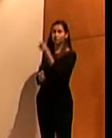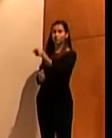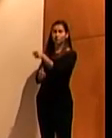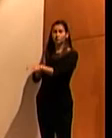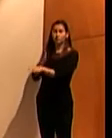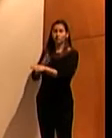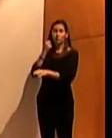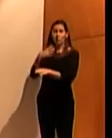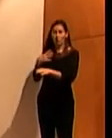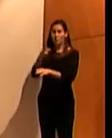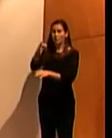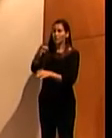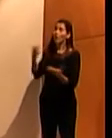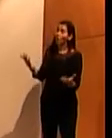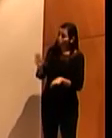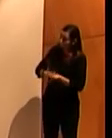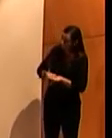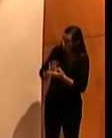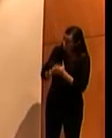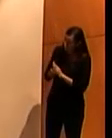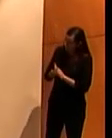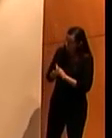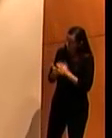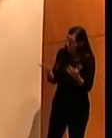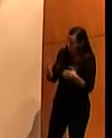Du coup, quels sont les projets en fait, de l'association ?